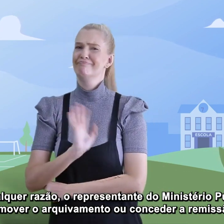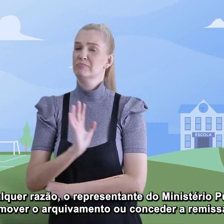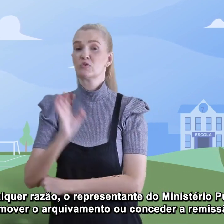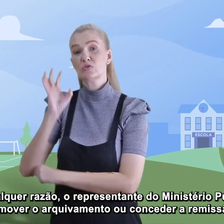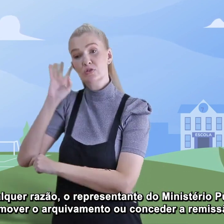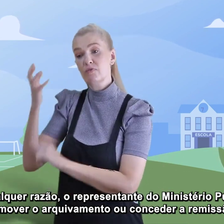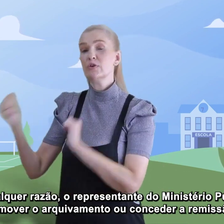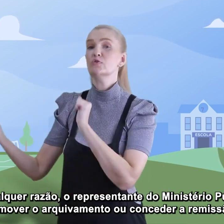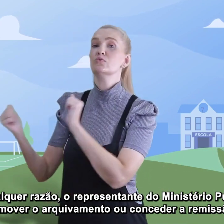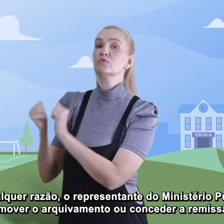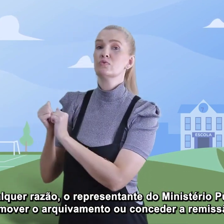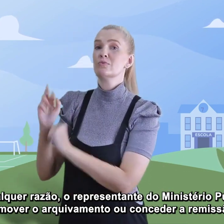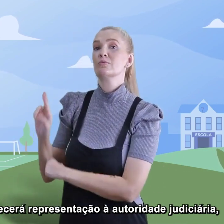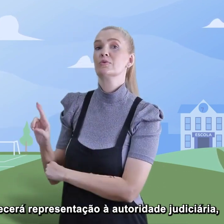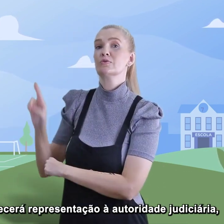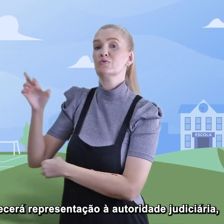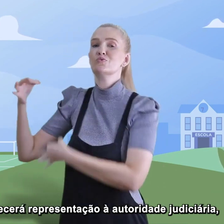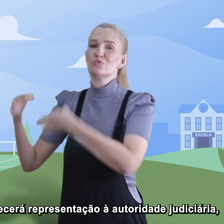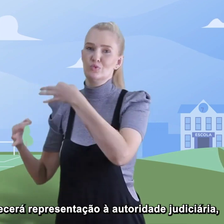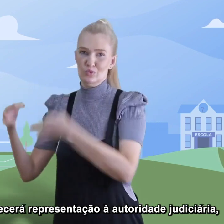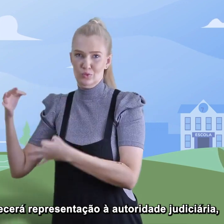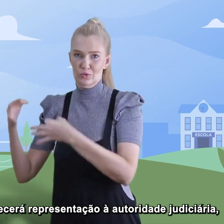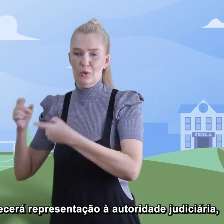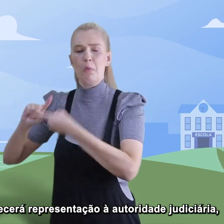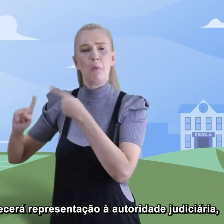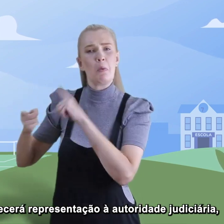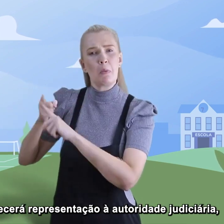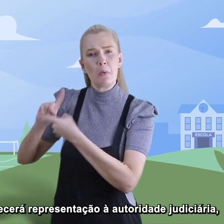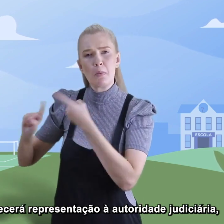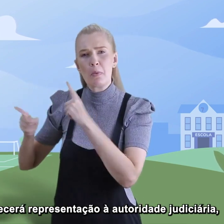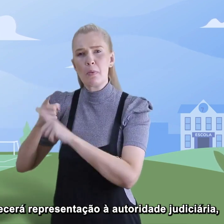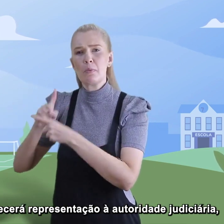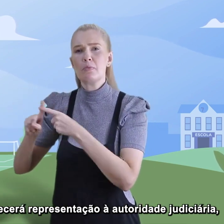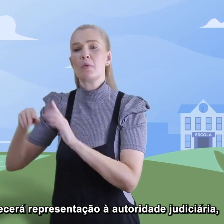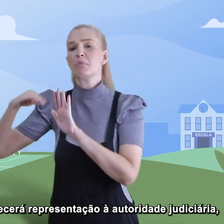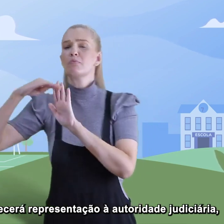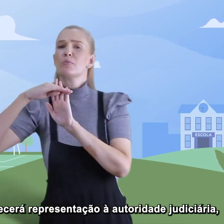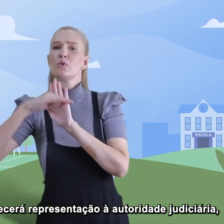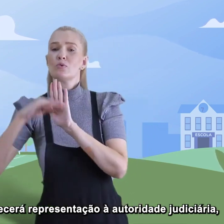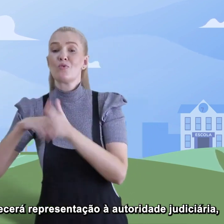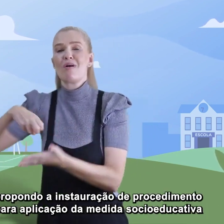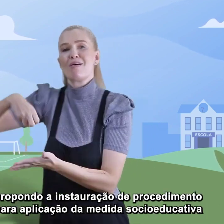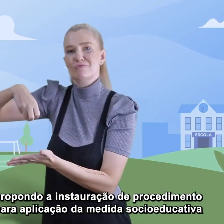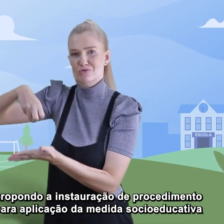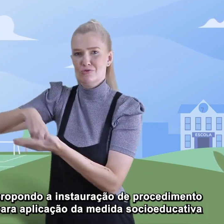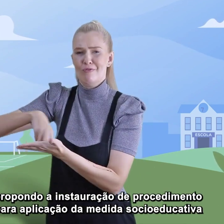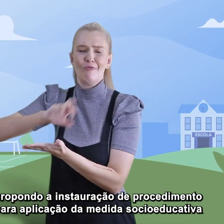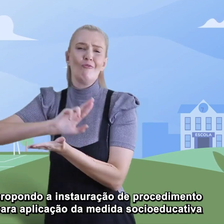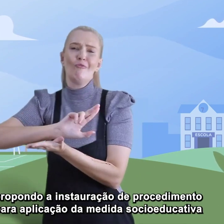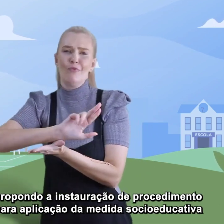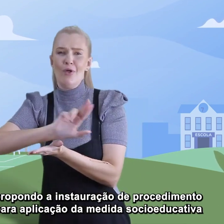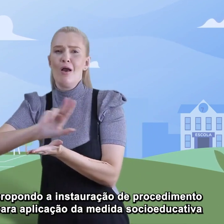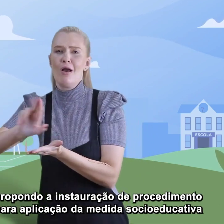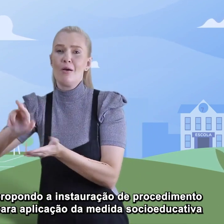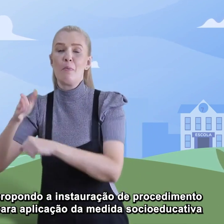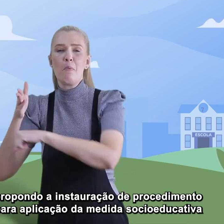conceder a remissão, oferecerá representação à autoridade judiciária, propondo a instauração de procedimento para